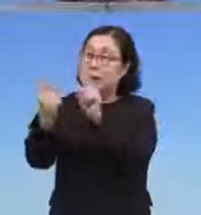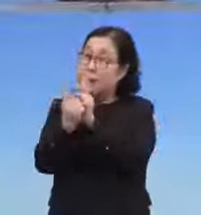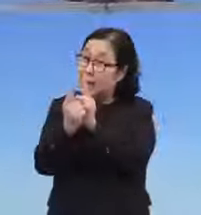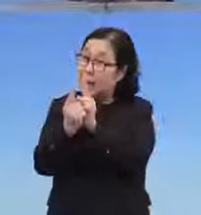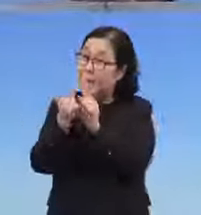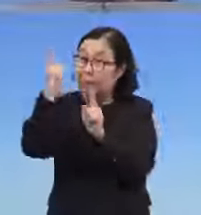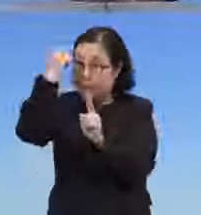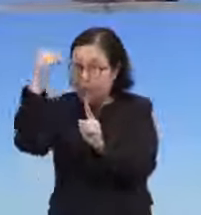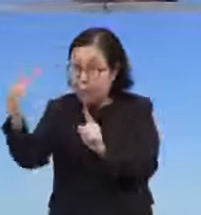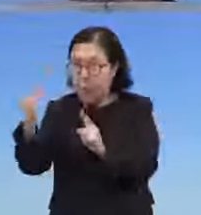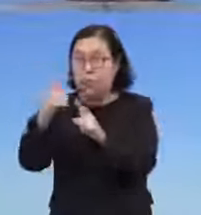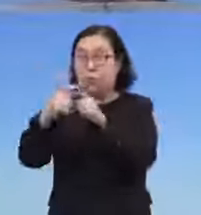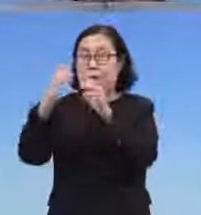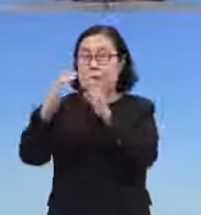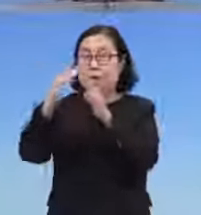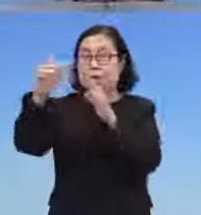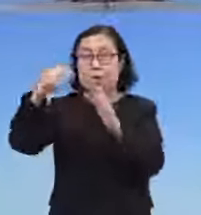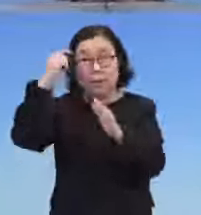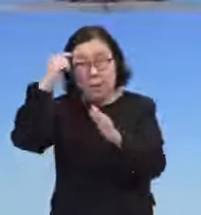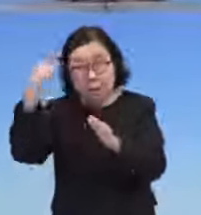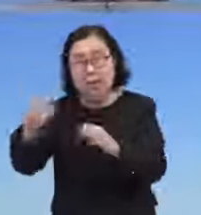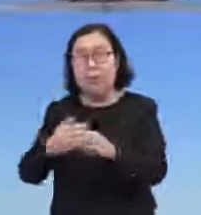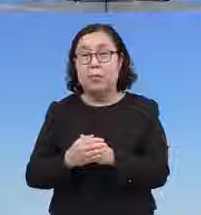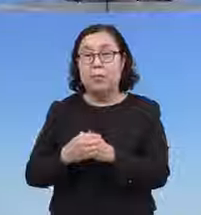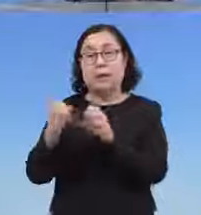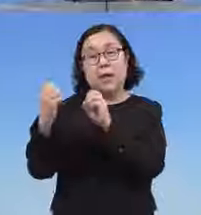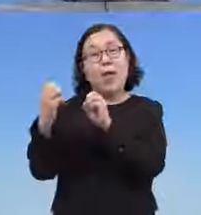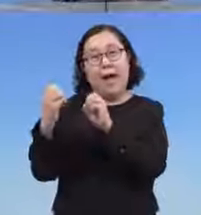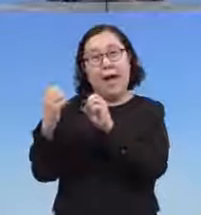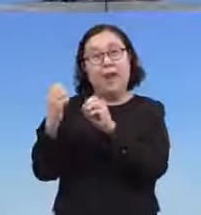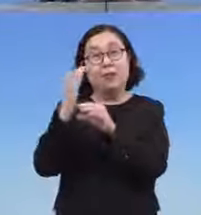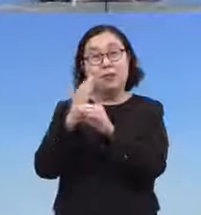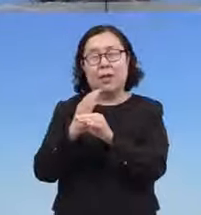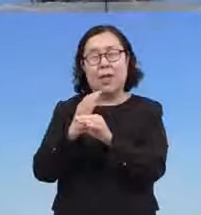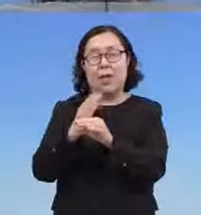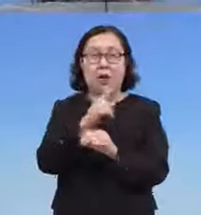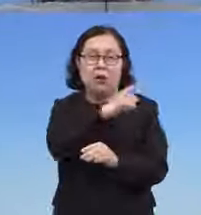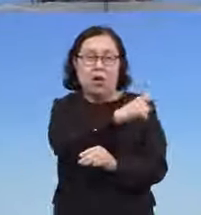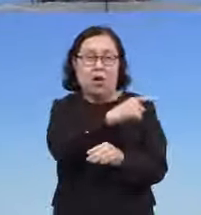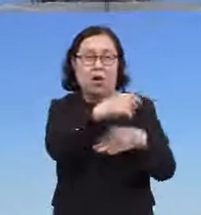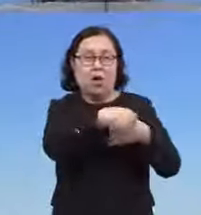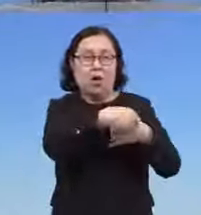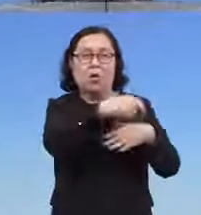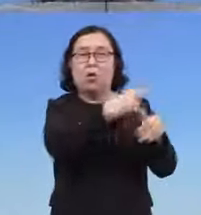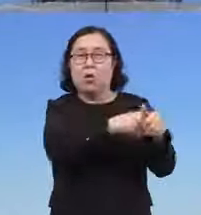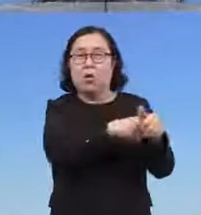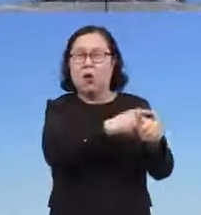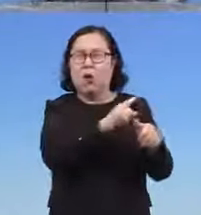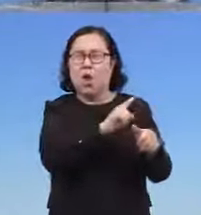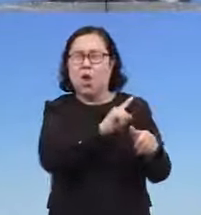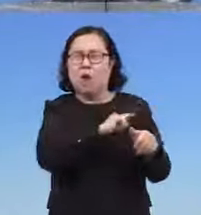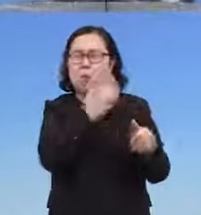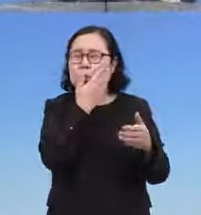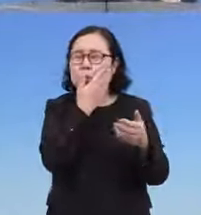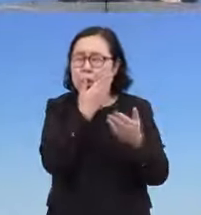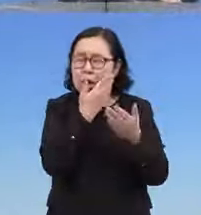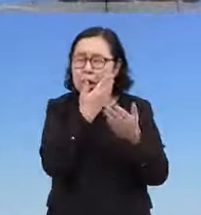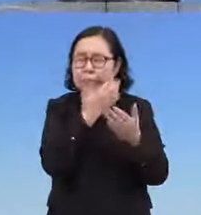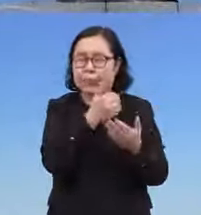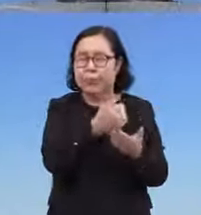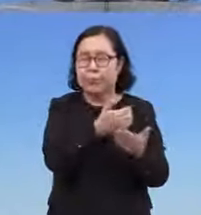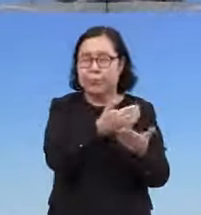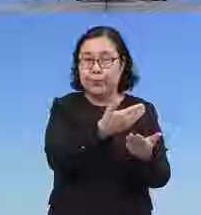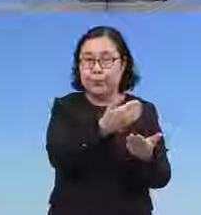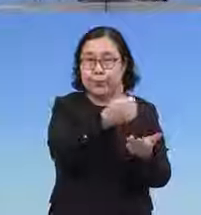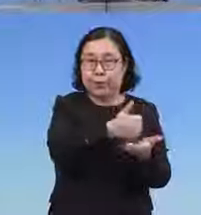만나고 가십니까? 교회에서 오셨네요. 뭐 이런 요지로 이야기를 나누면서 진짜 존경스러운 분이라는 거예요.